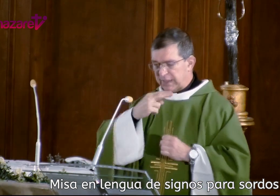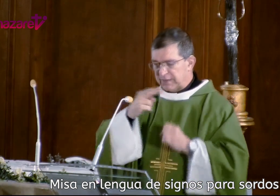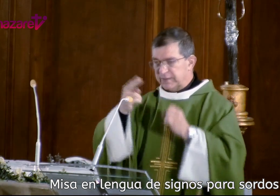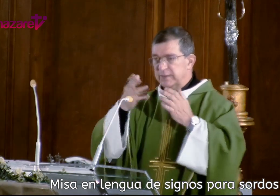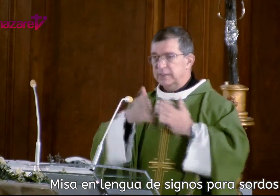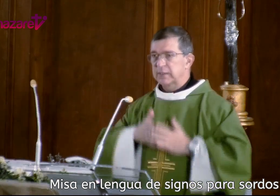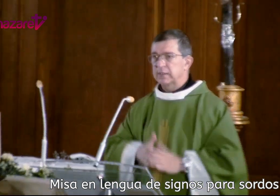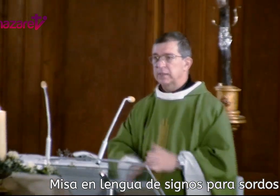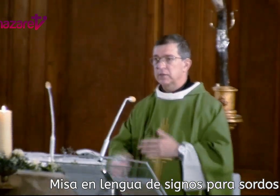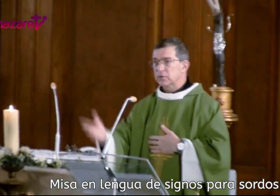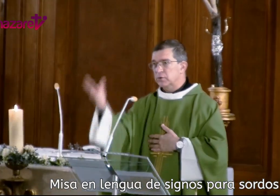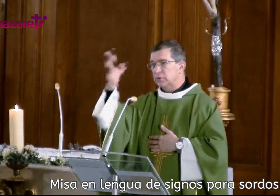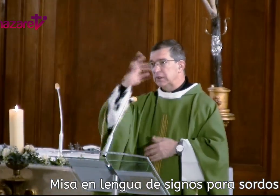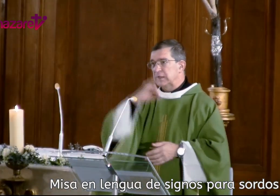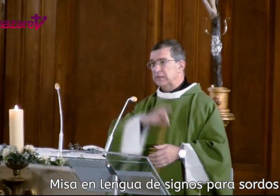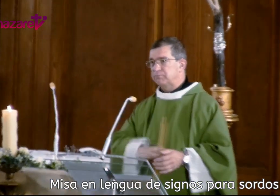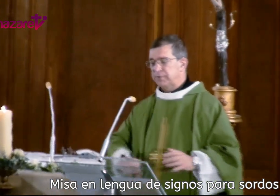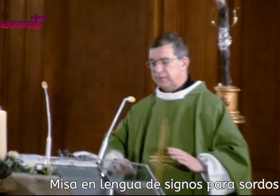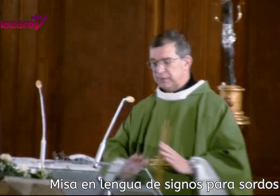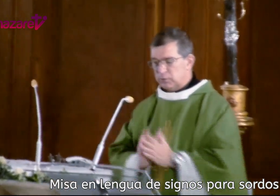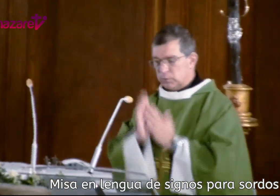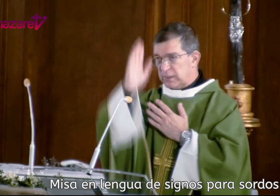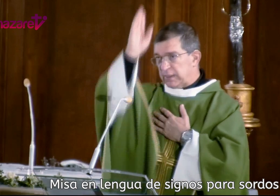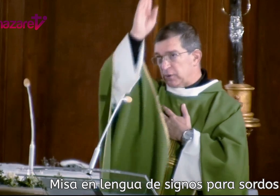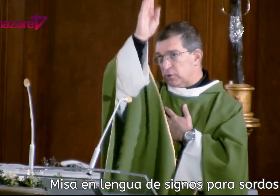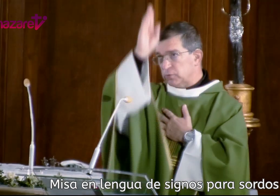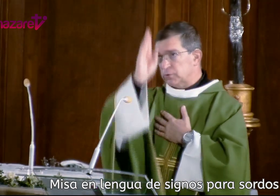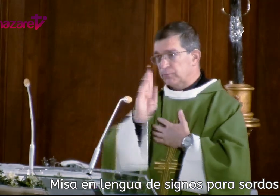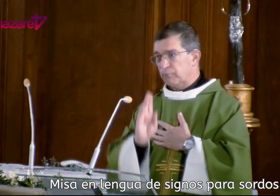Padre, Hijo y Espíritu Santo,